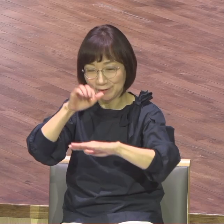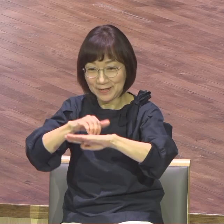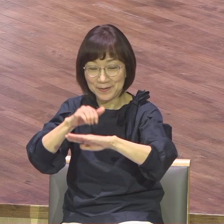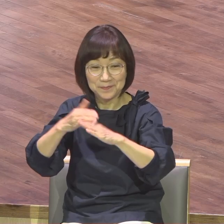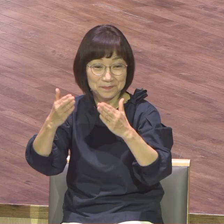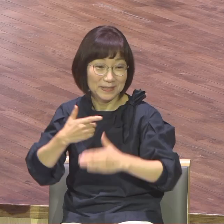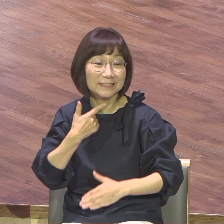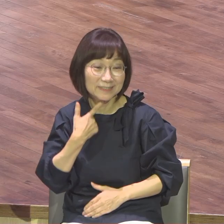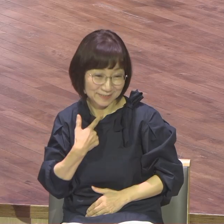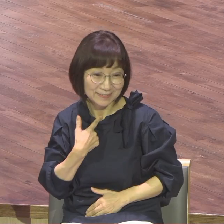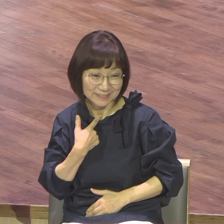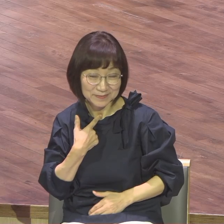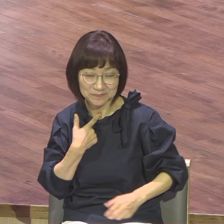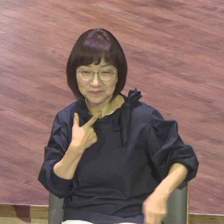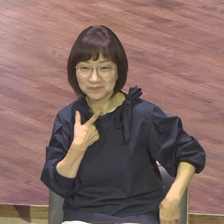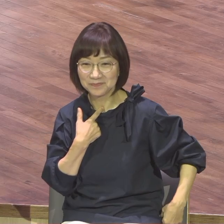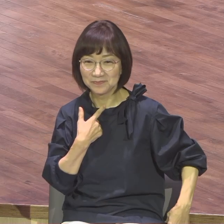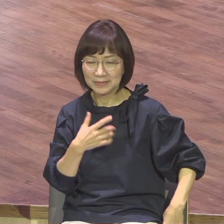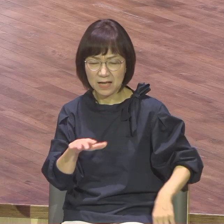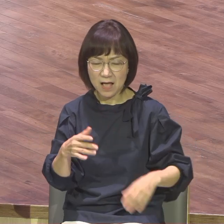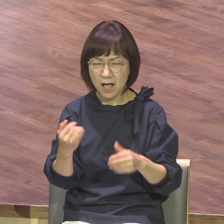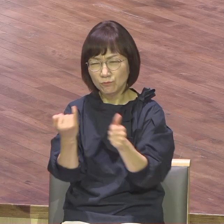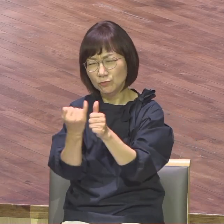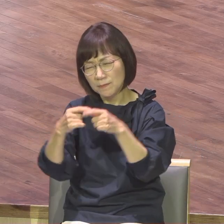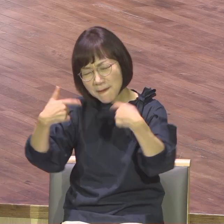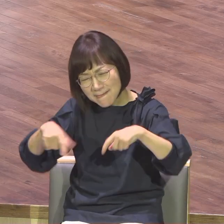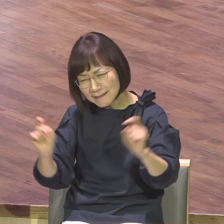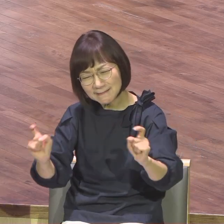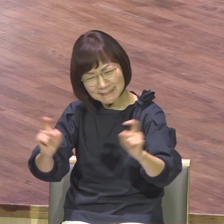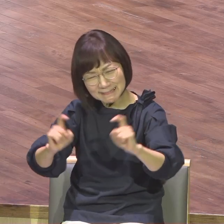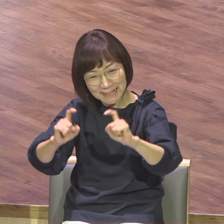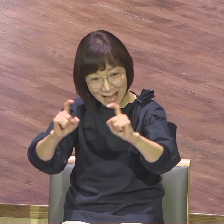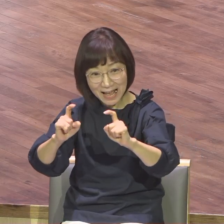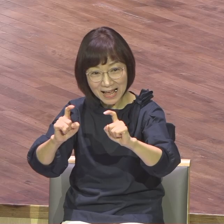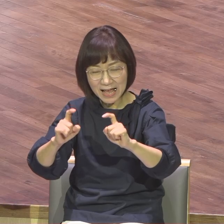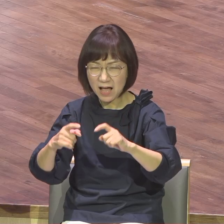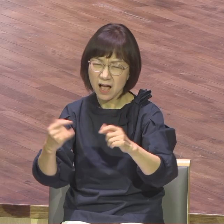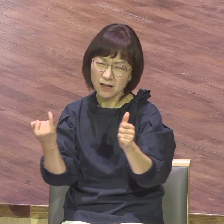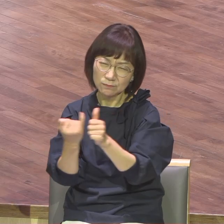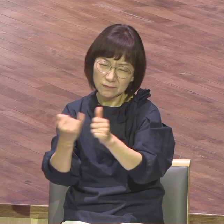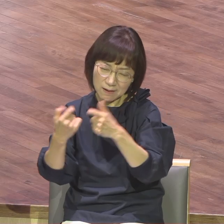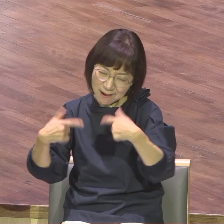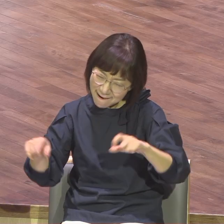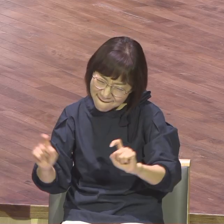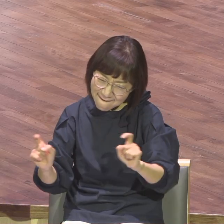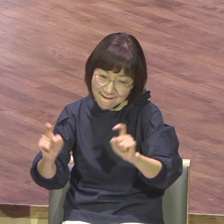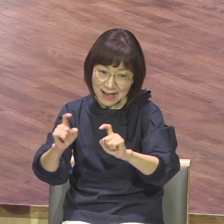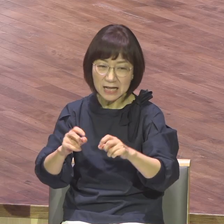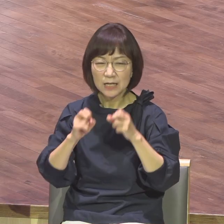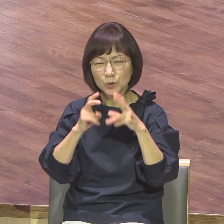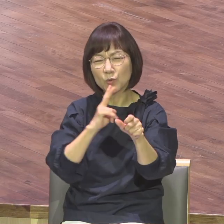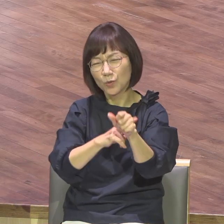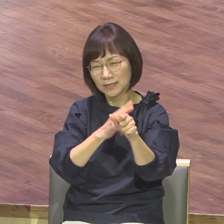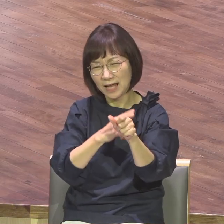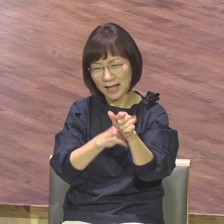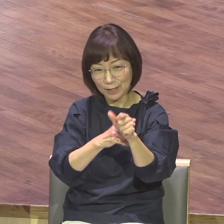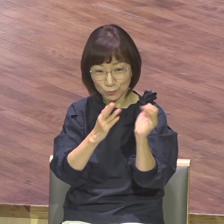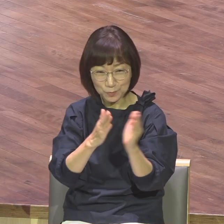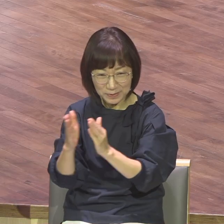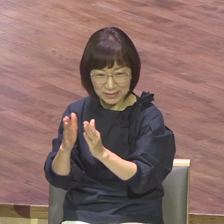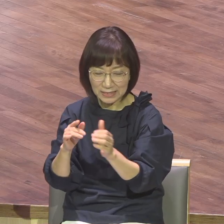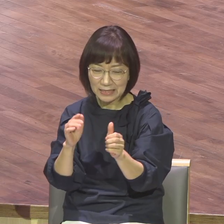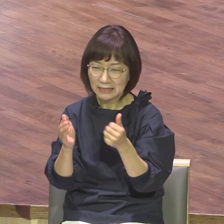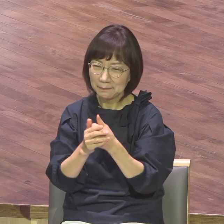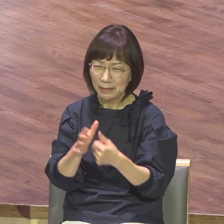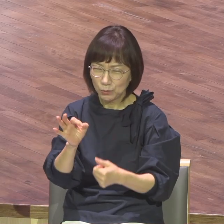때 받았는데 둘이가 말 싸워요. 너무 뭐 열악한 환경 가운데서 선교사 후보생이 뭐 돈이